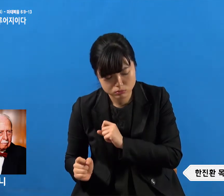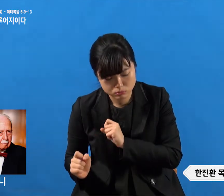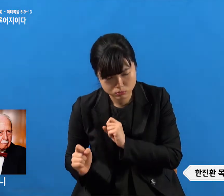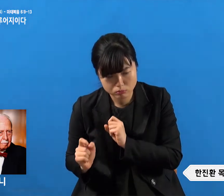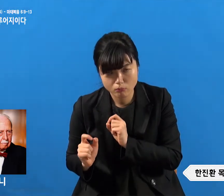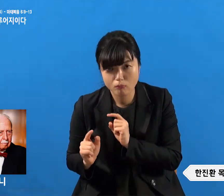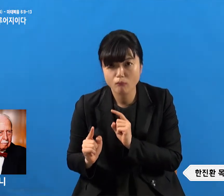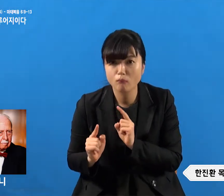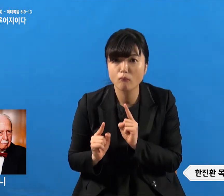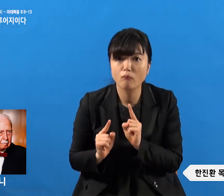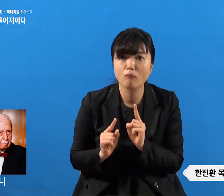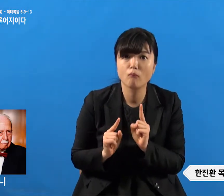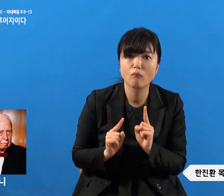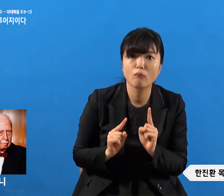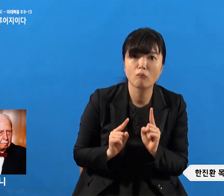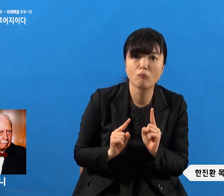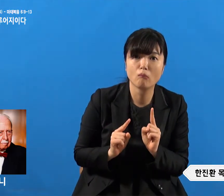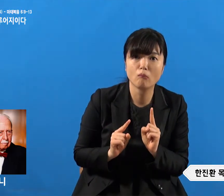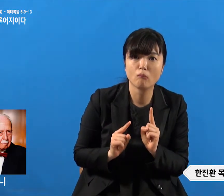된 것입니다.